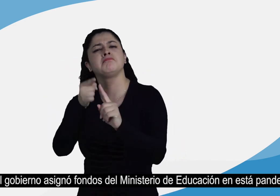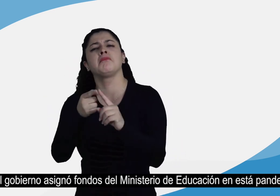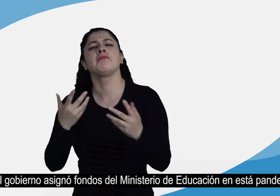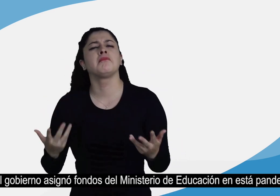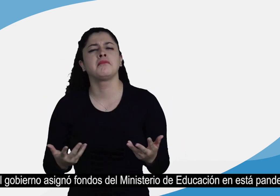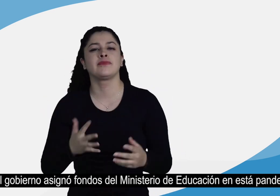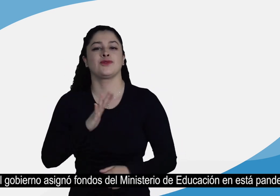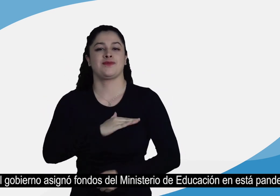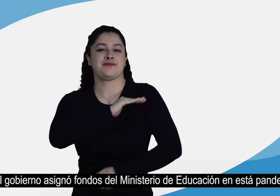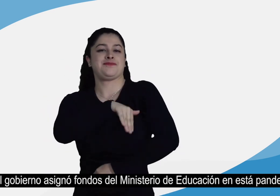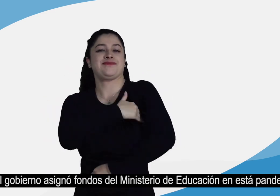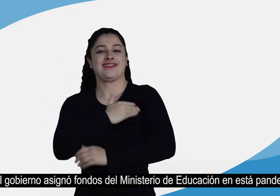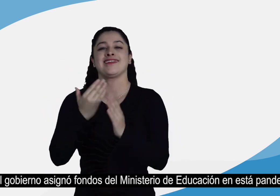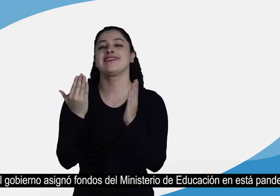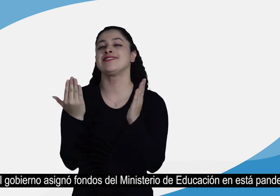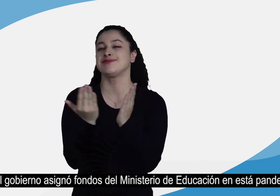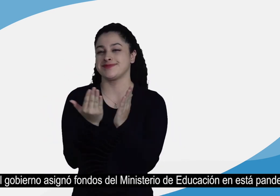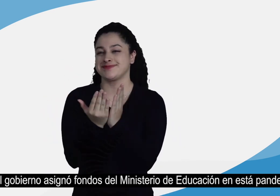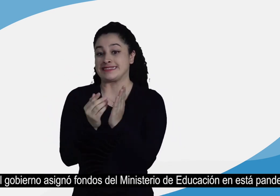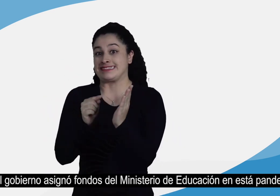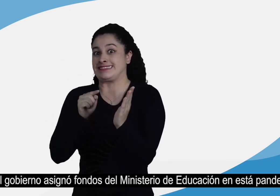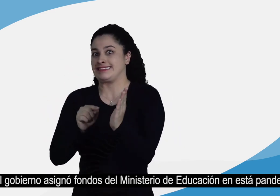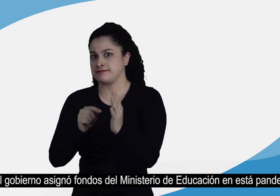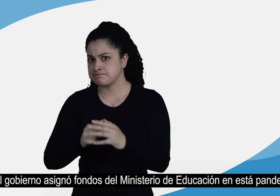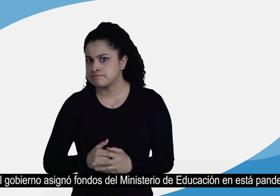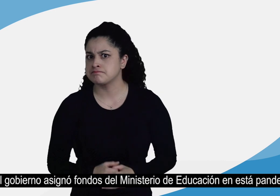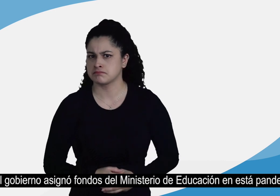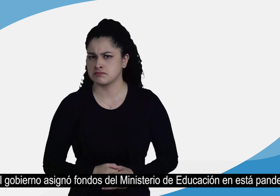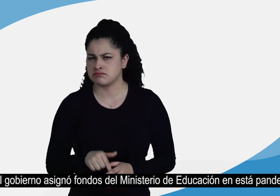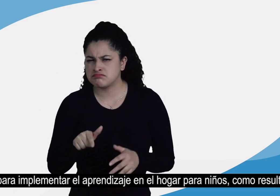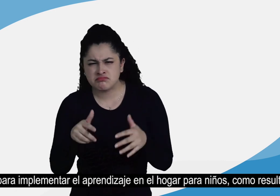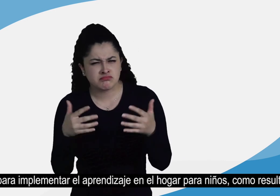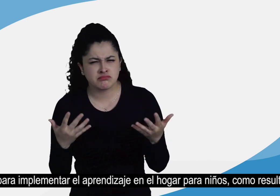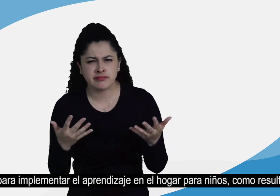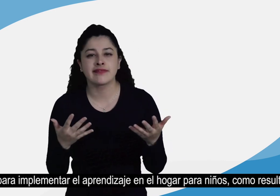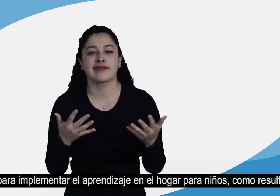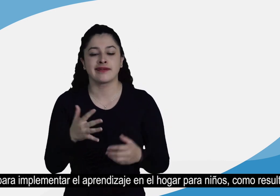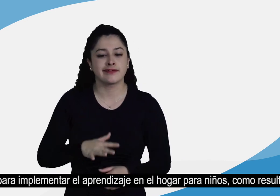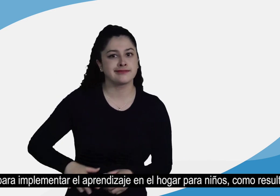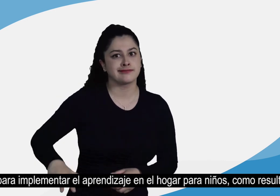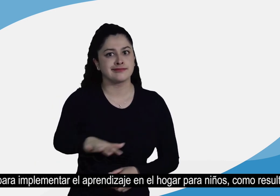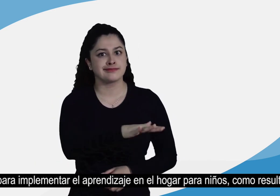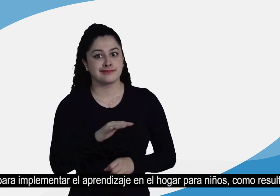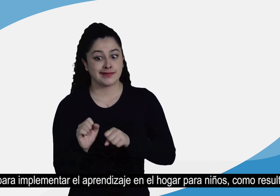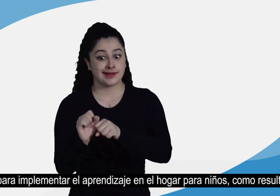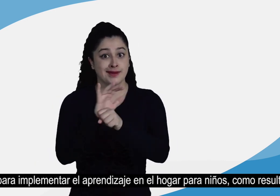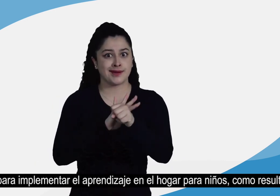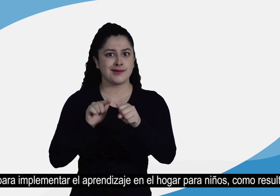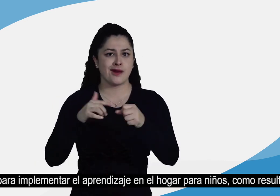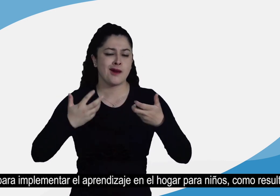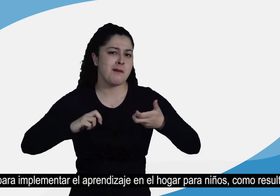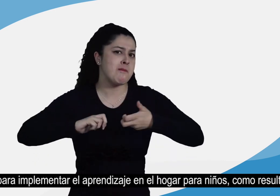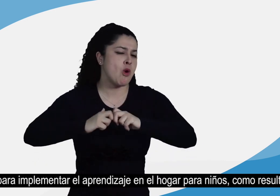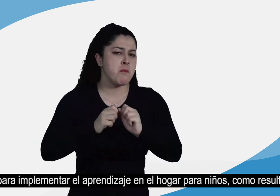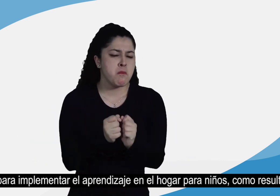del Ministerio de Educación en esta pandemia Para implementar el aprendizaje en el hogar para niños